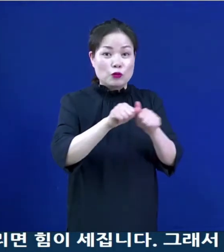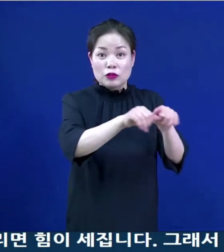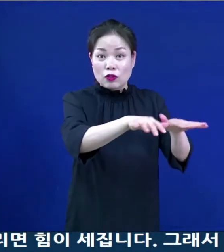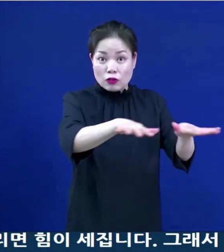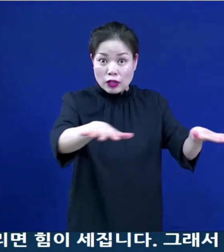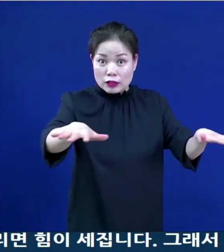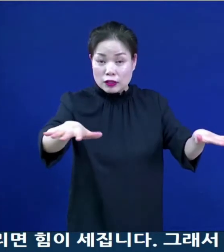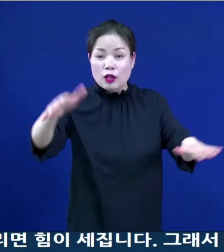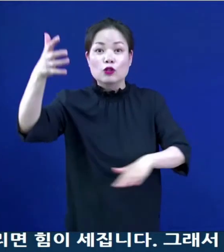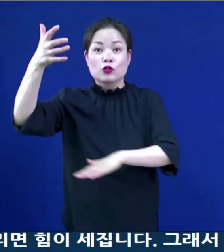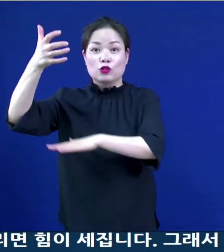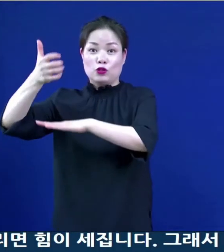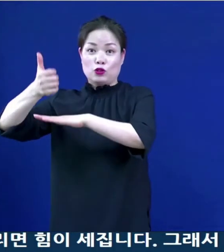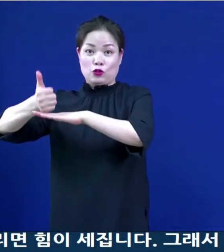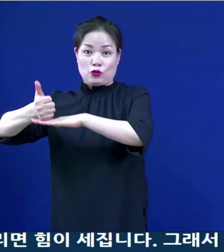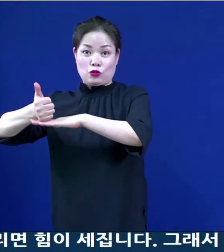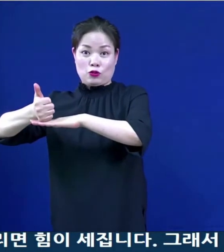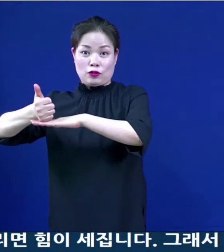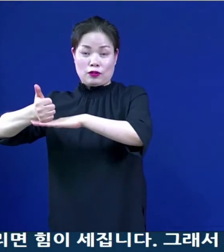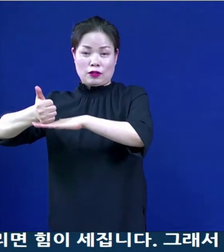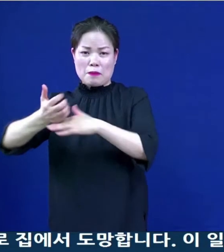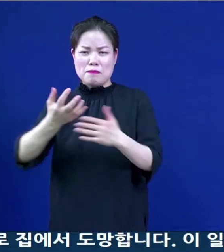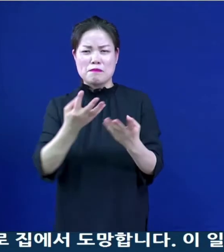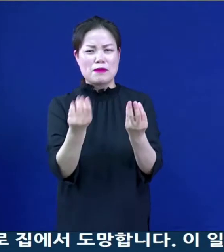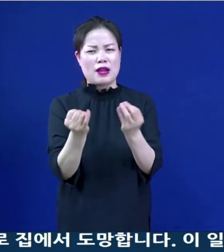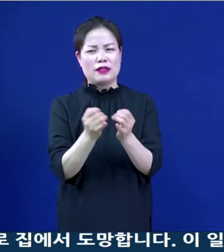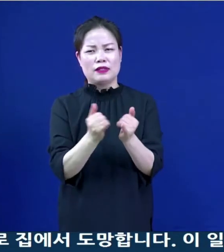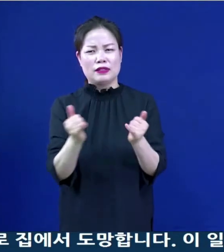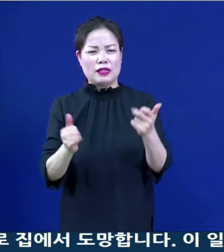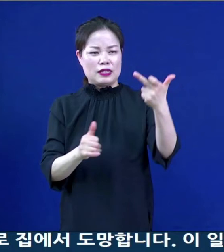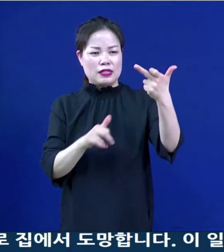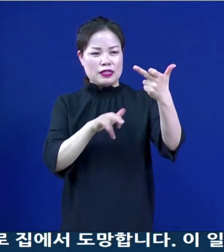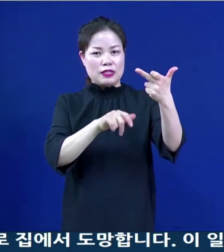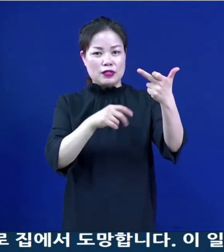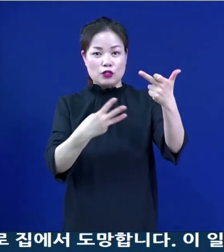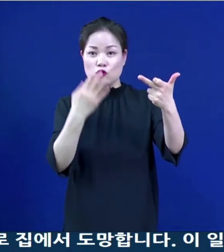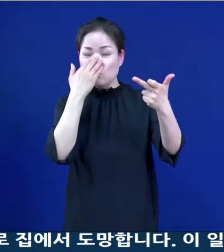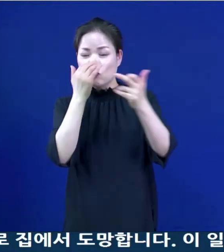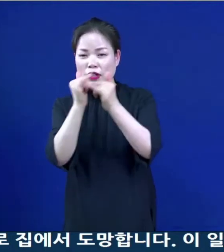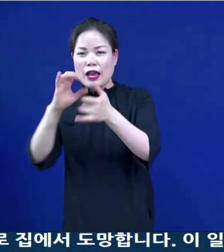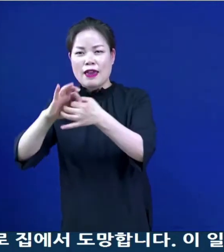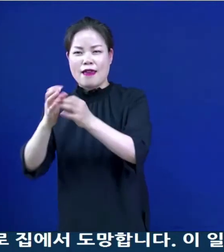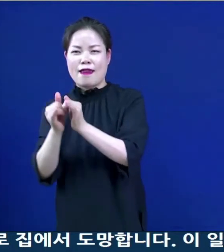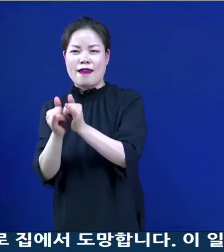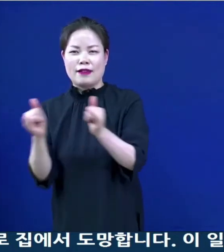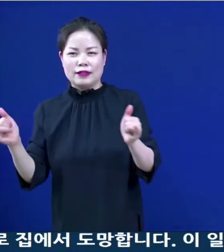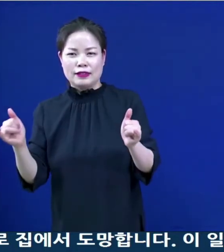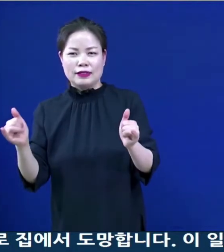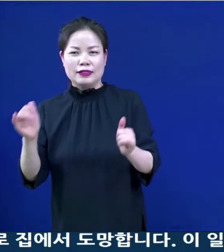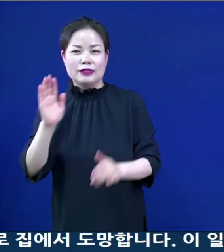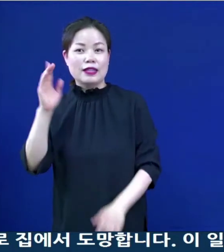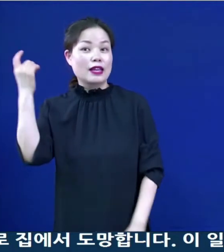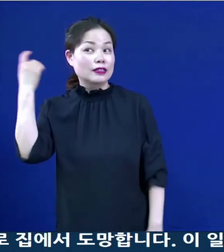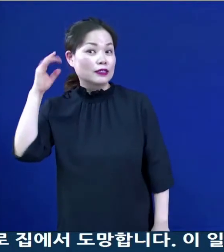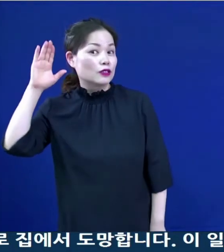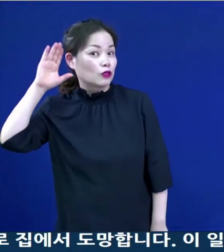나니까 결론적으로는 많은 사람들이 17절 유대인과 헬라인들이 이 얘기를